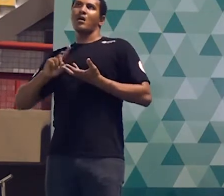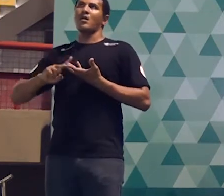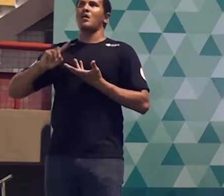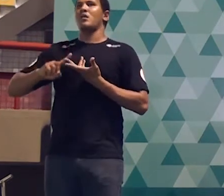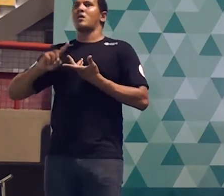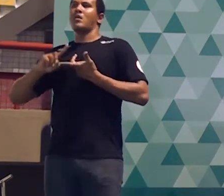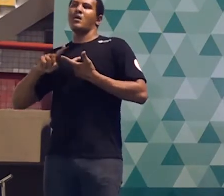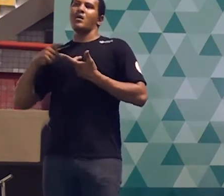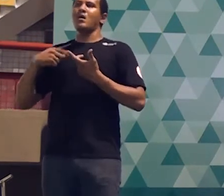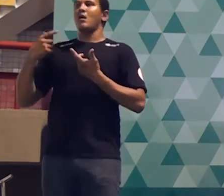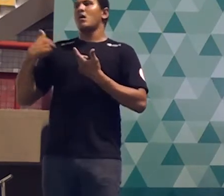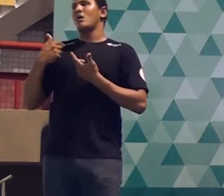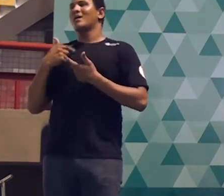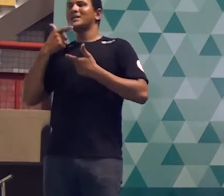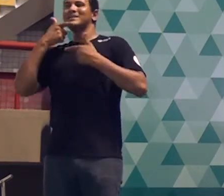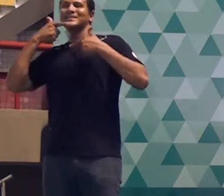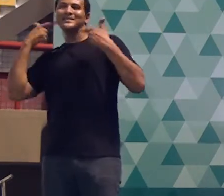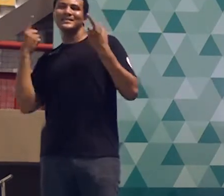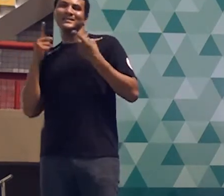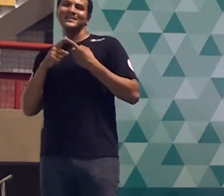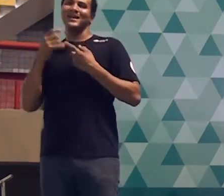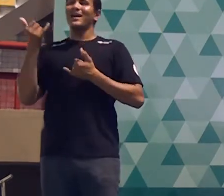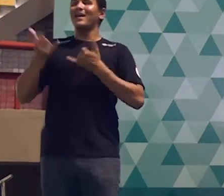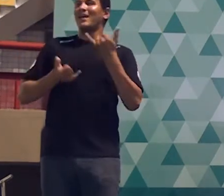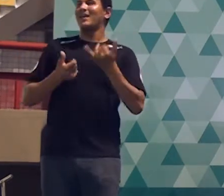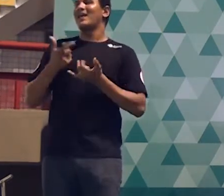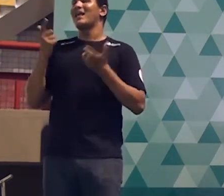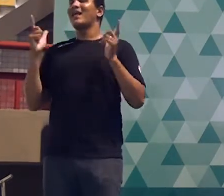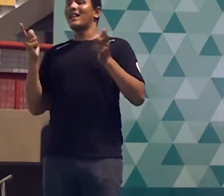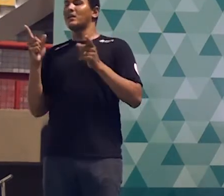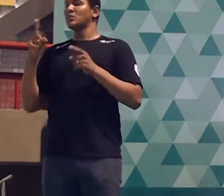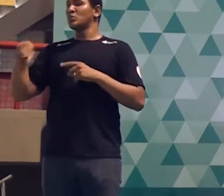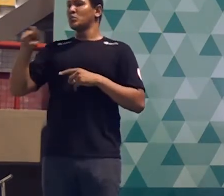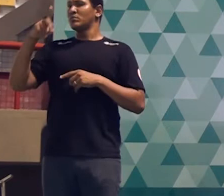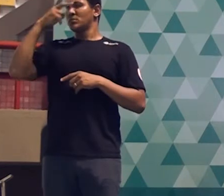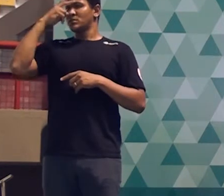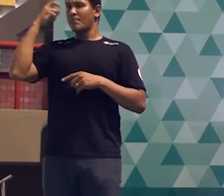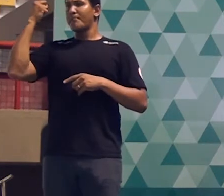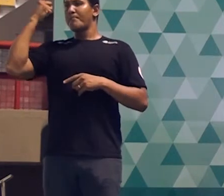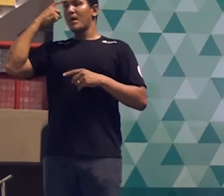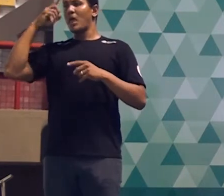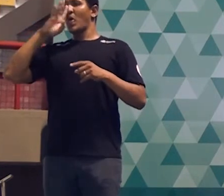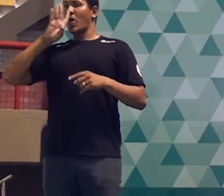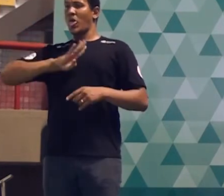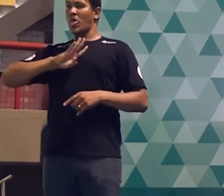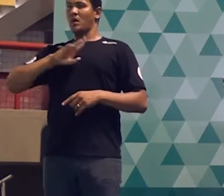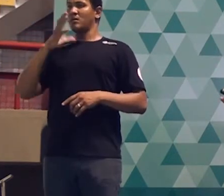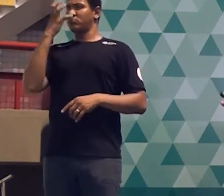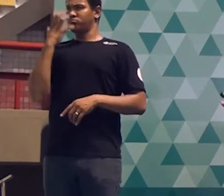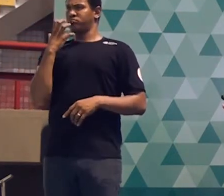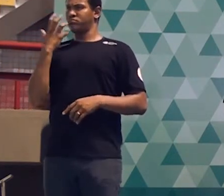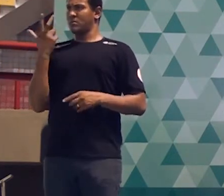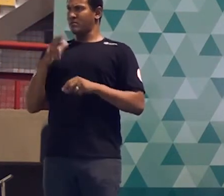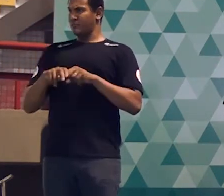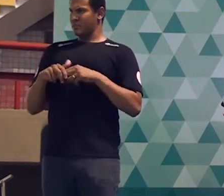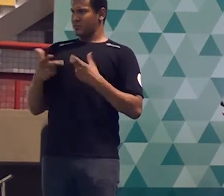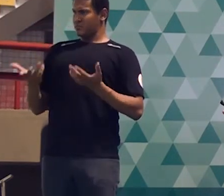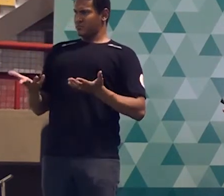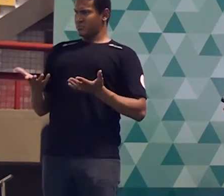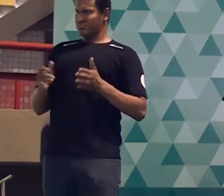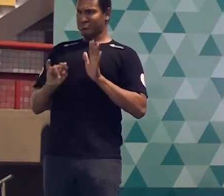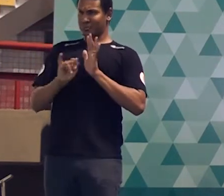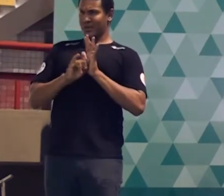outro, que eu sou uma pessoa simpática, extrovertida, se todo mundo me acha rabugento. Então, nem identidade eu sei qual é a